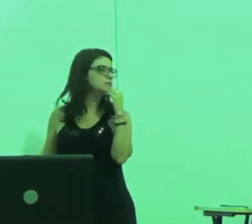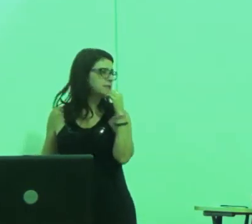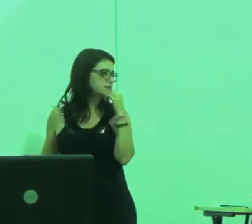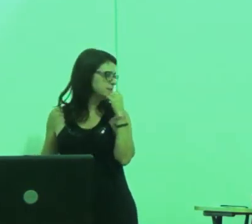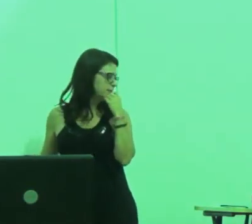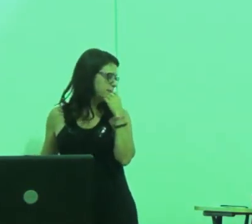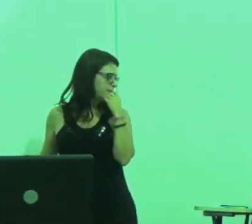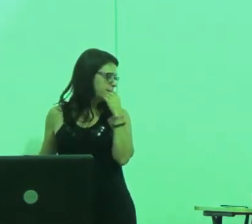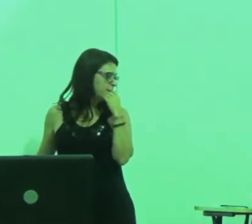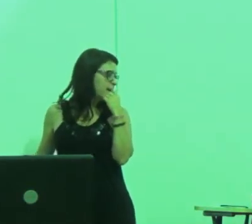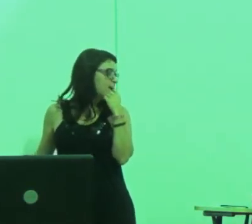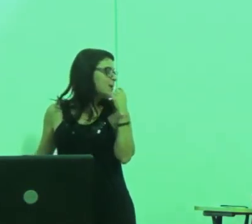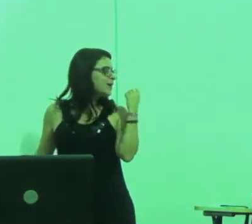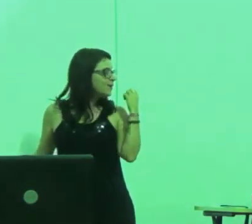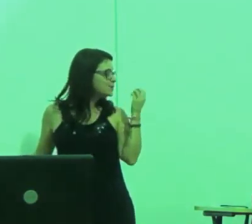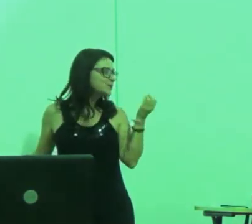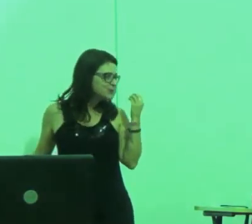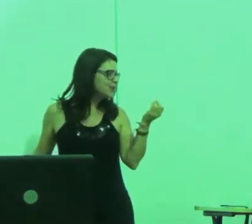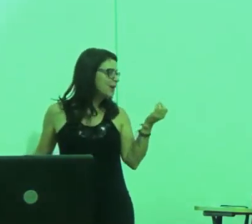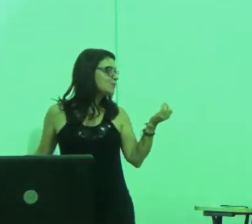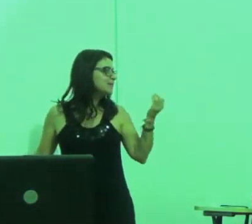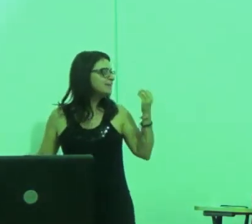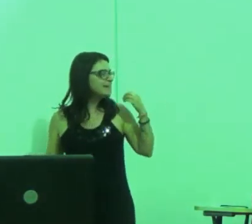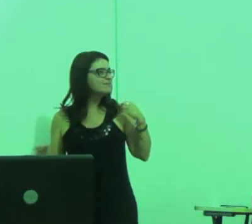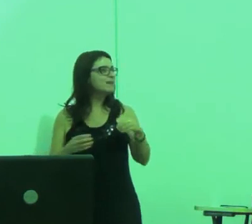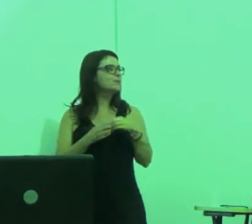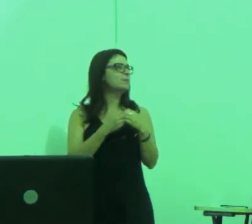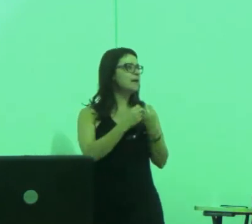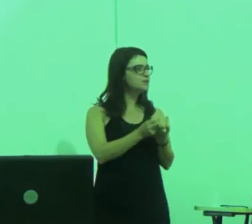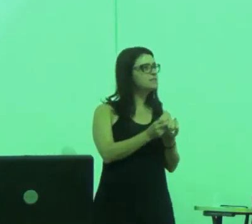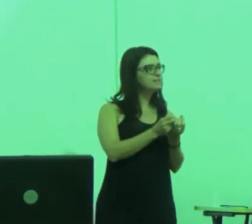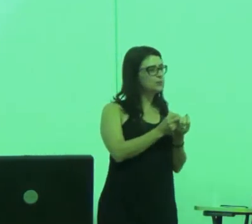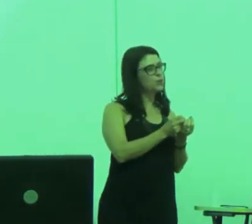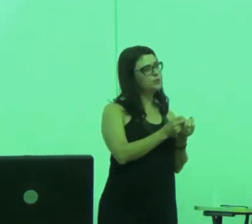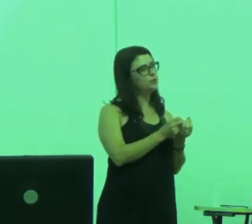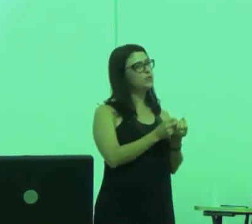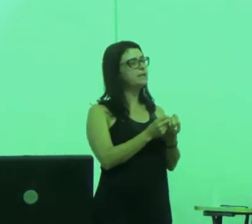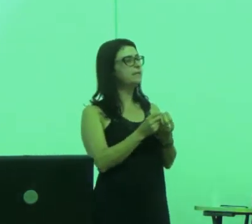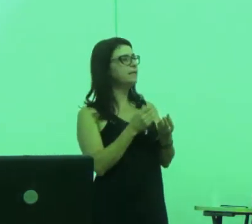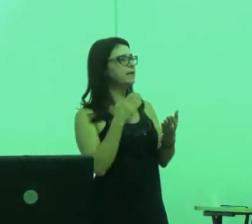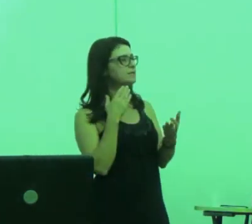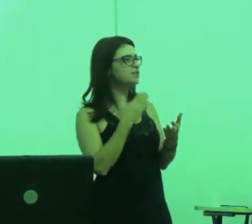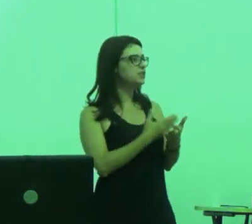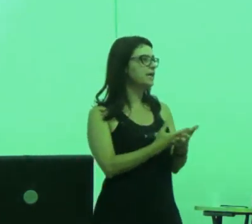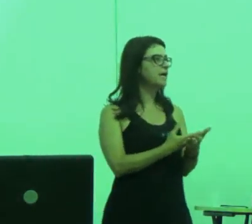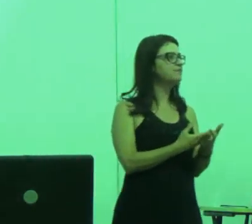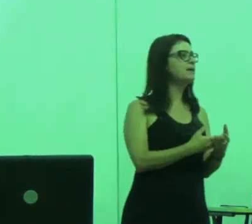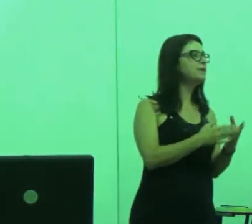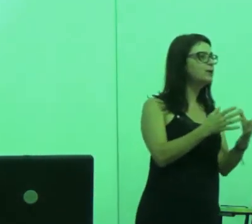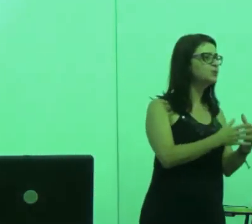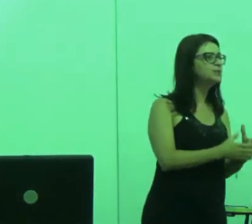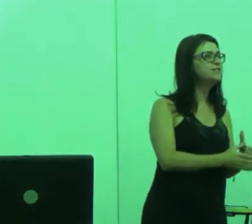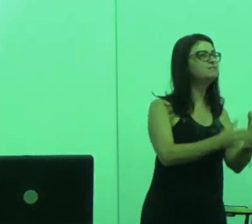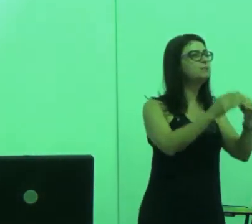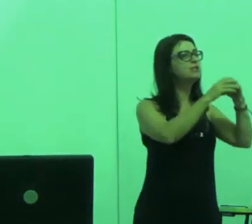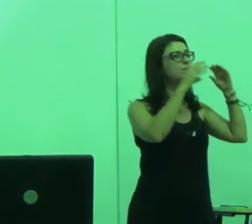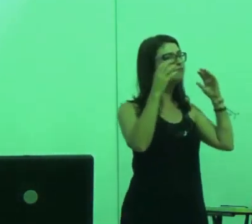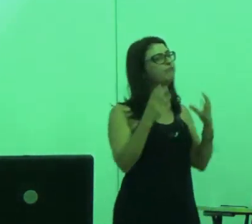concordei? Eu acho isso muito legal, porque revela uma imagem que você tem no corretor, que é aquele cara que vai chegar e vai pegar o teu texto e vai botar uma